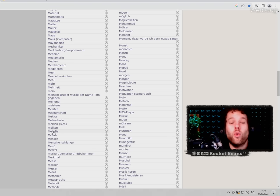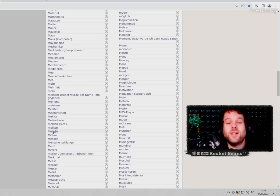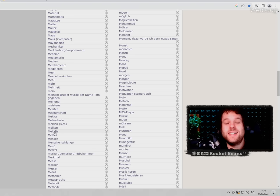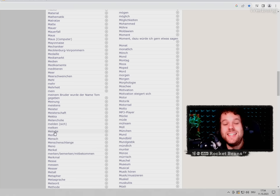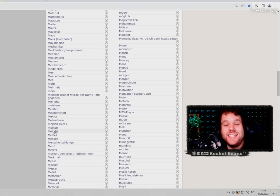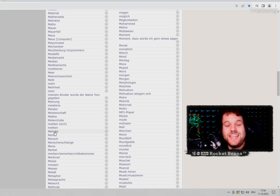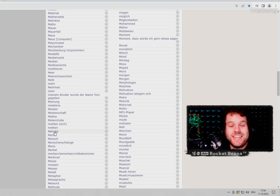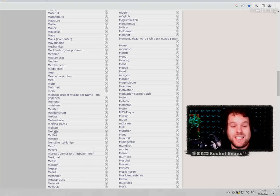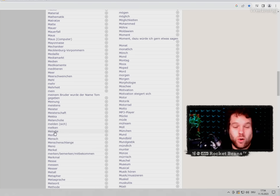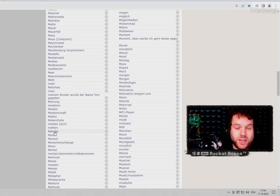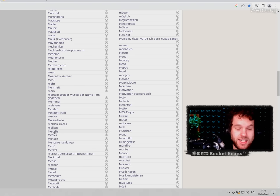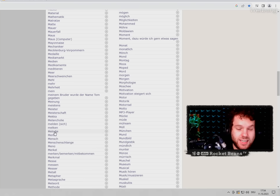Melodie. Iiii. Ui.